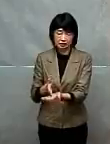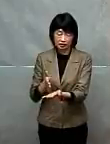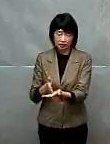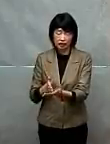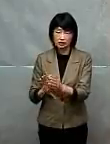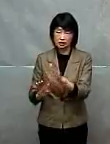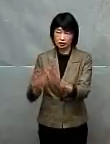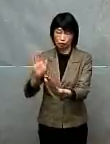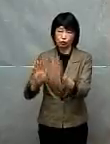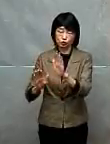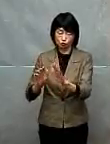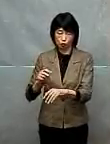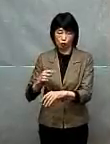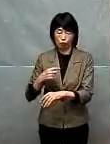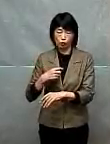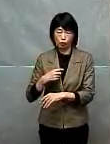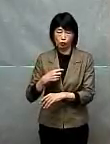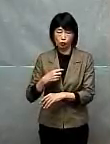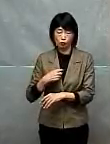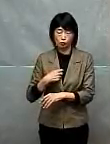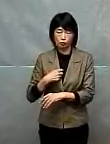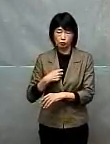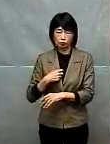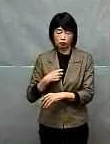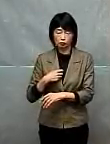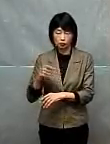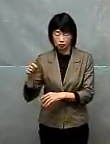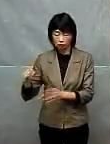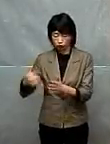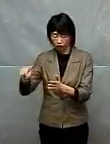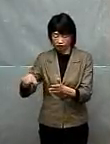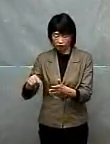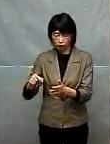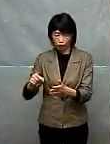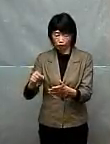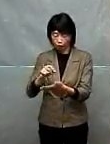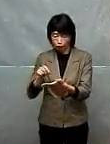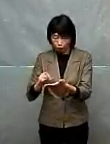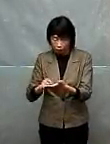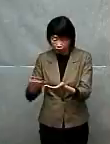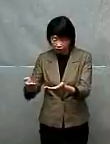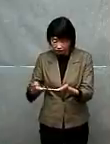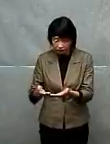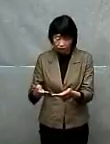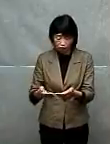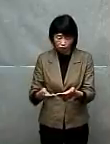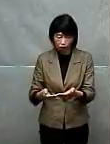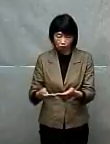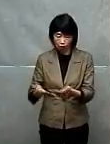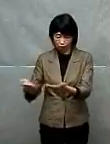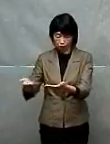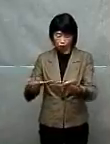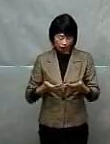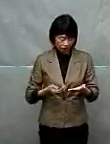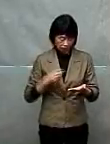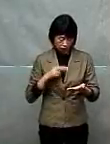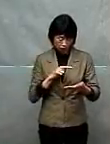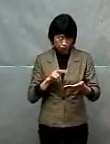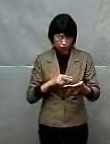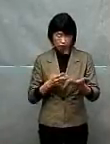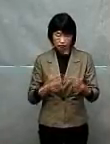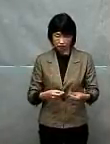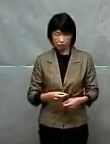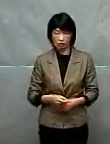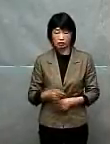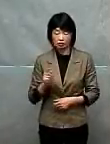ちょっと、大体のメモ書きにしたものを見せてもらいました。私の後援会関係者がそ